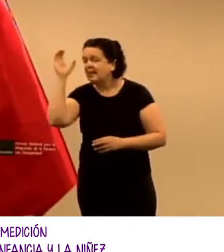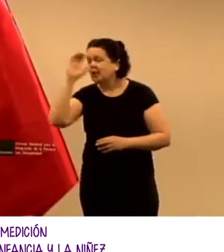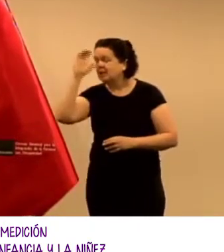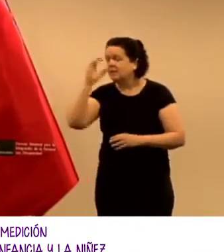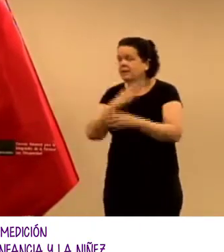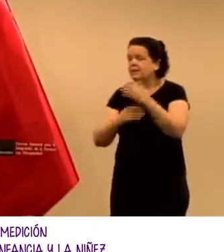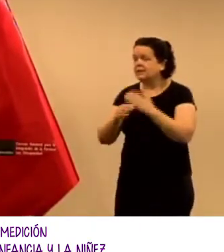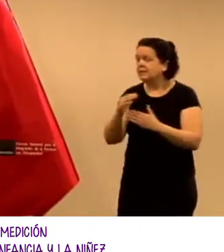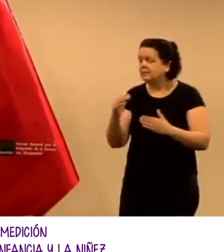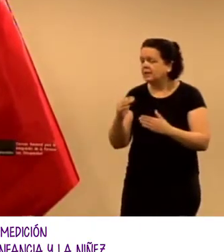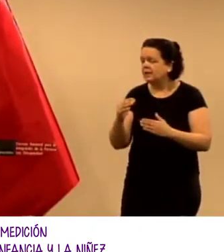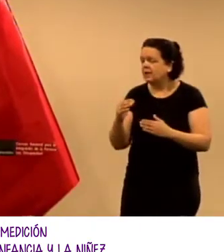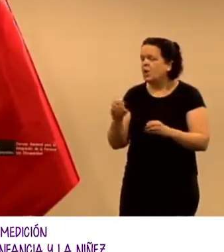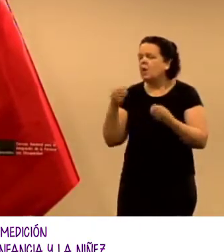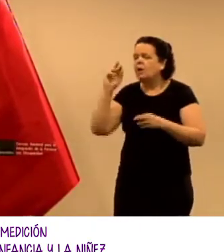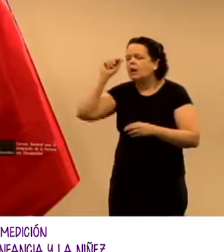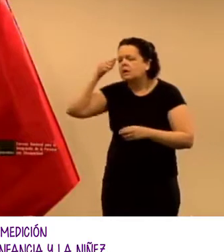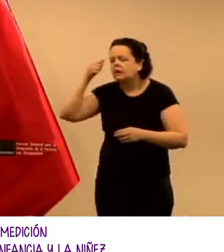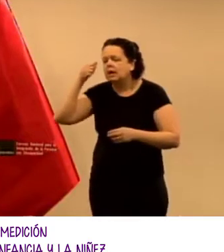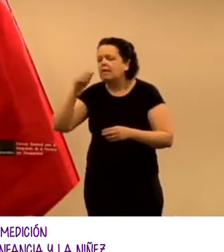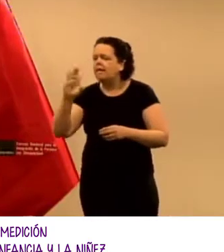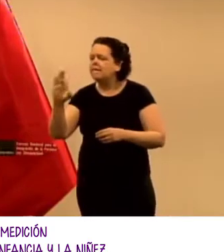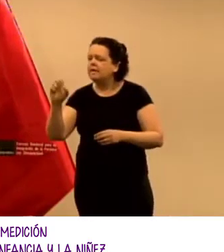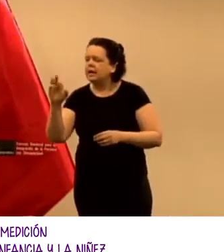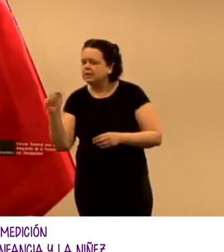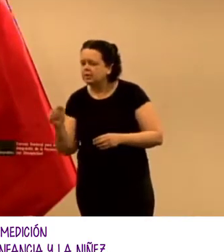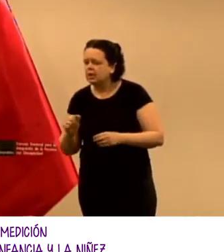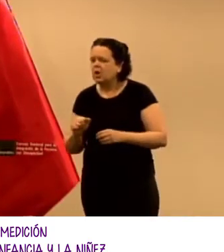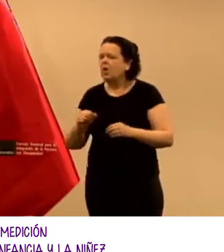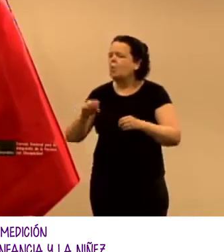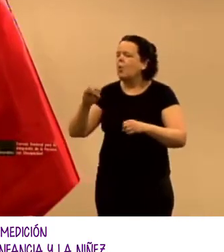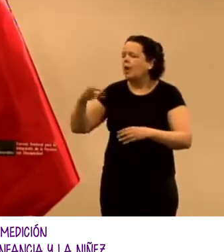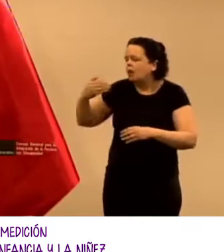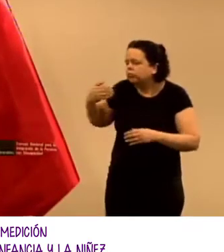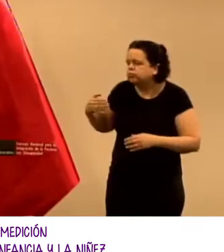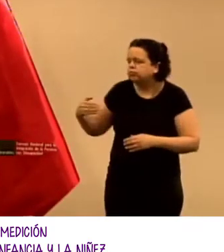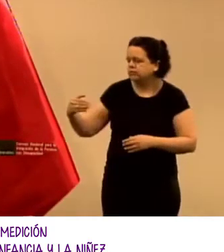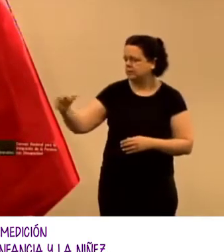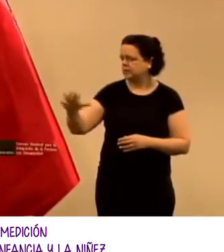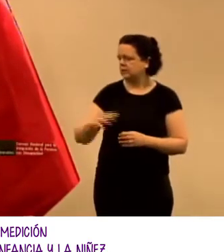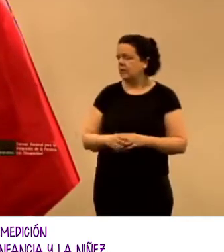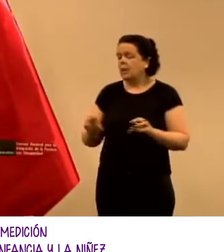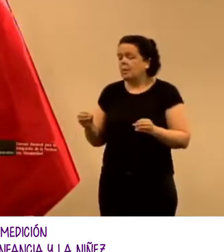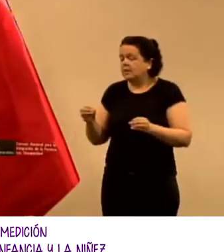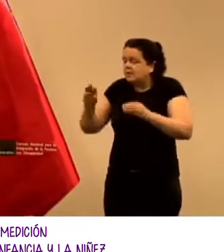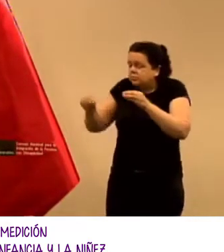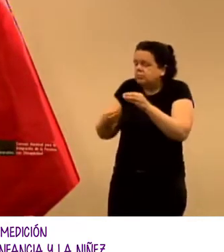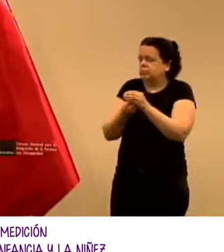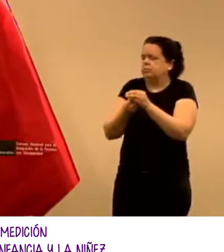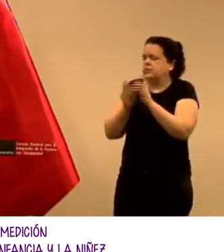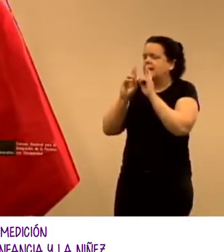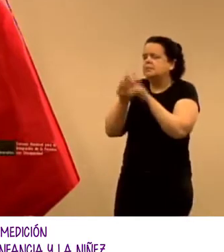la discapacidad, como bien recordaba Fernando hace poco, como un espectro continuo y por lo tanto se introducen categorías